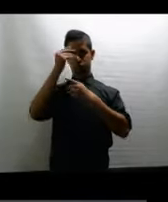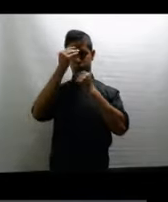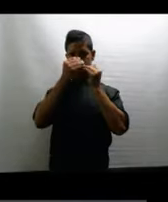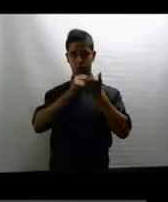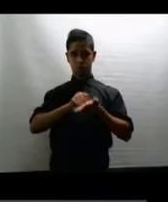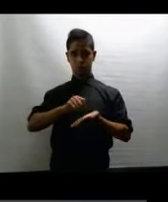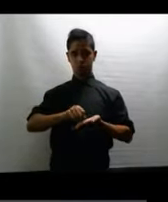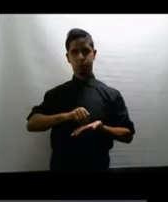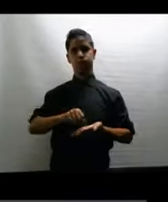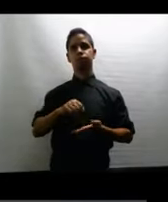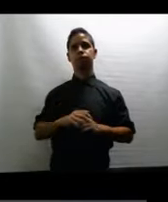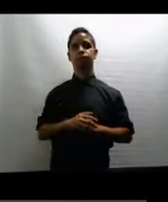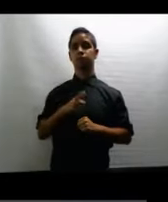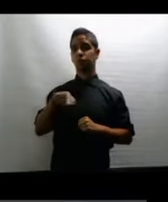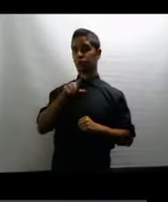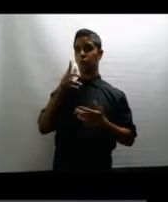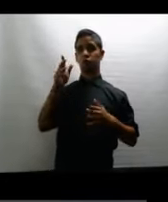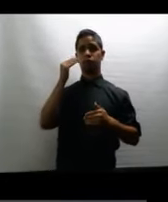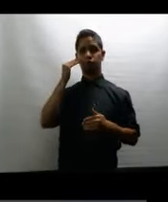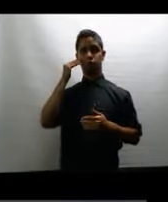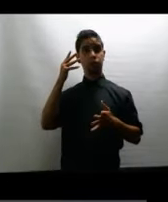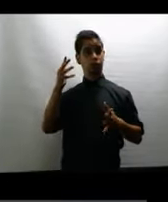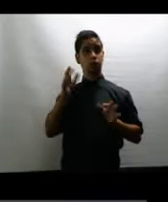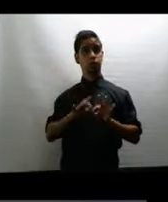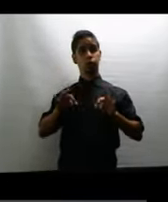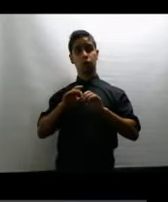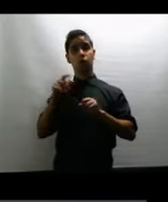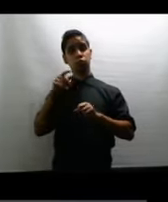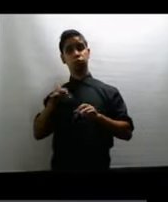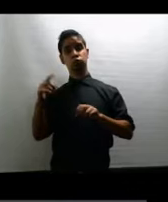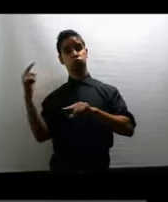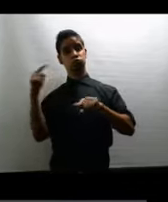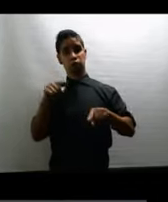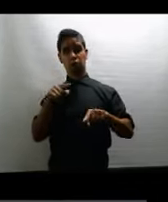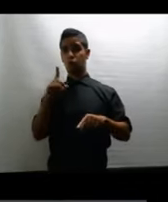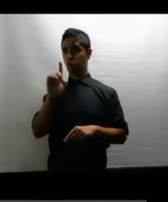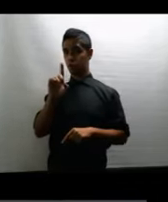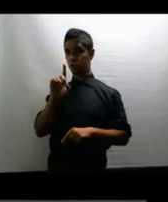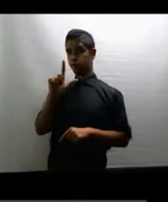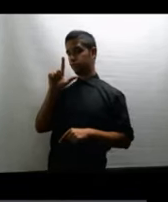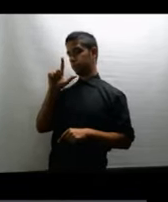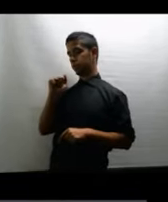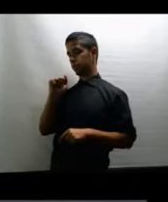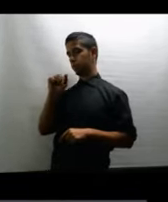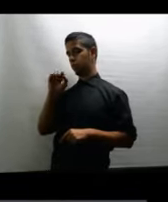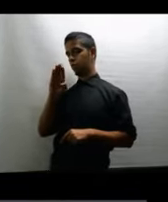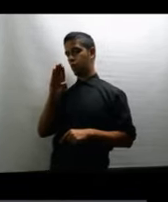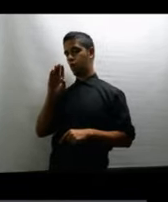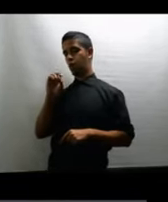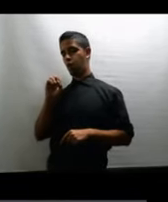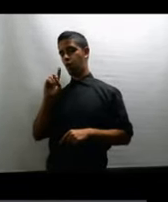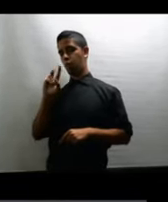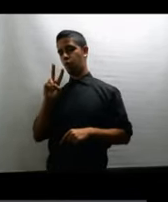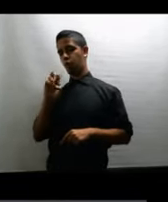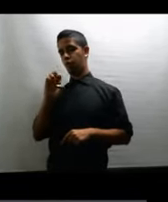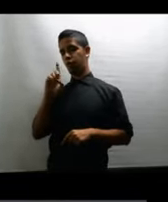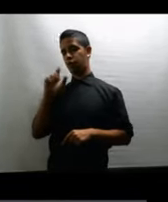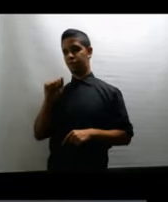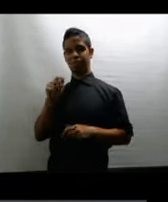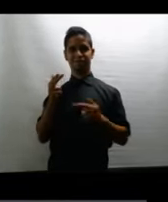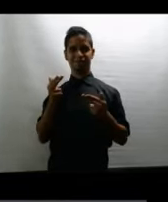Ay, Dios mío, así que ya usted sabe, tiene que estar allí en, ¿dónde, Javier? La Bóveda. Gracias.